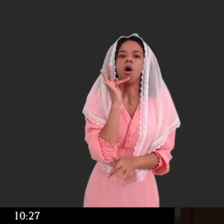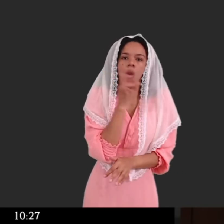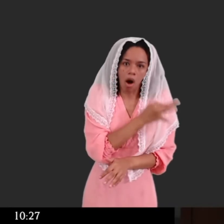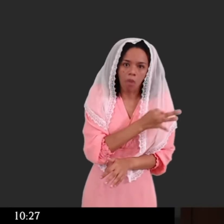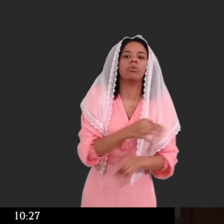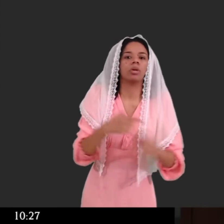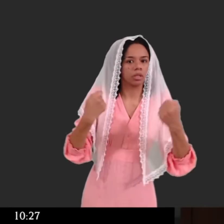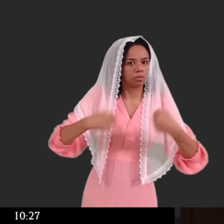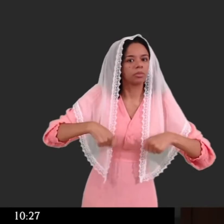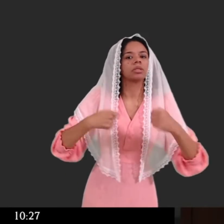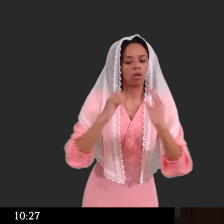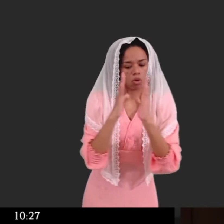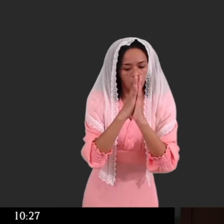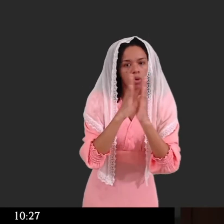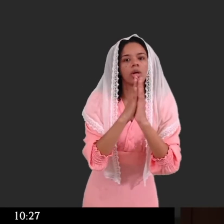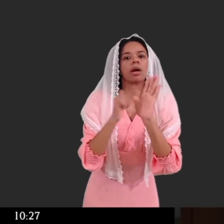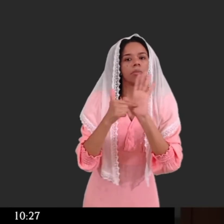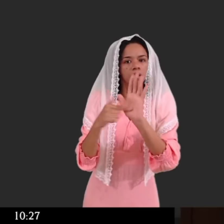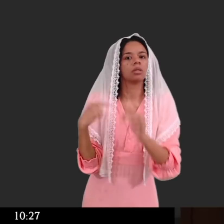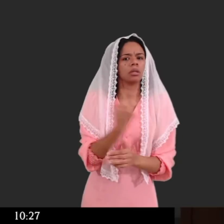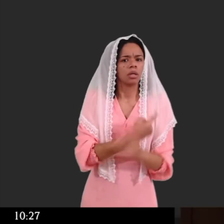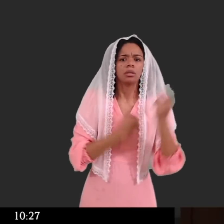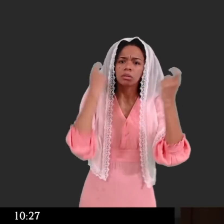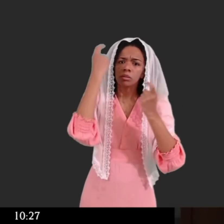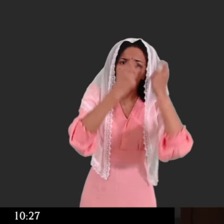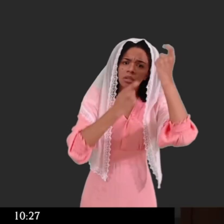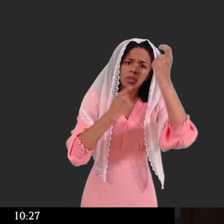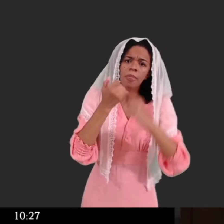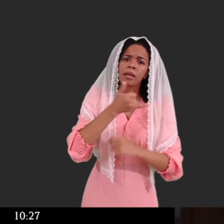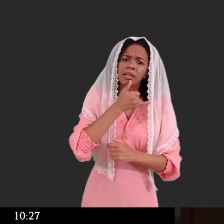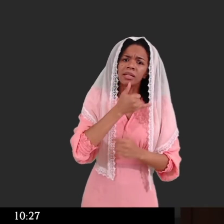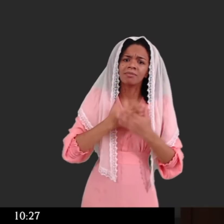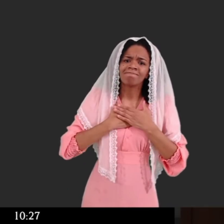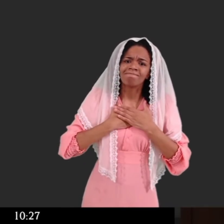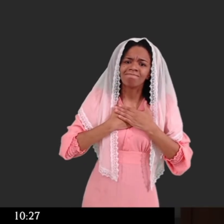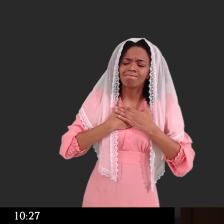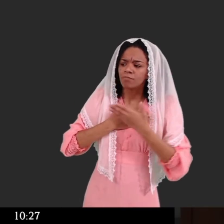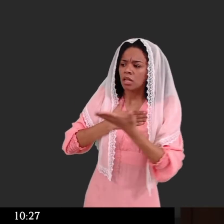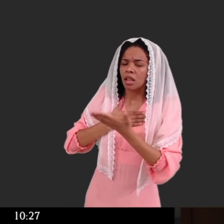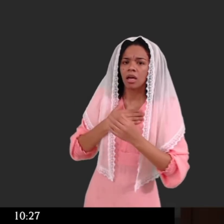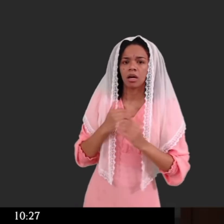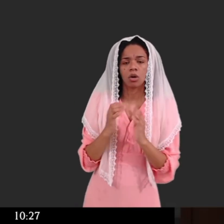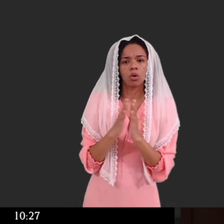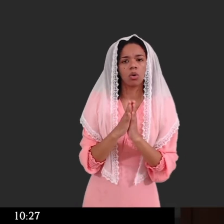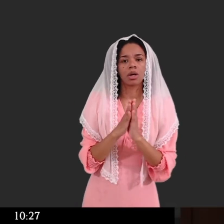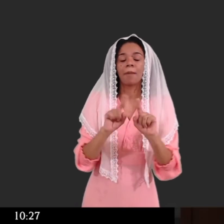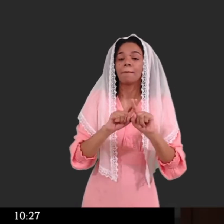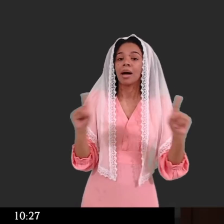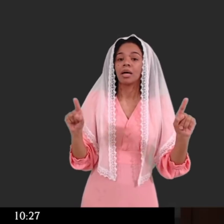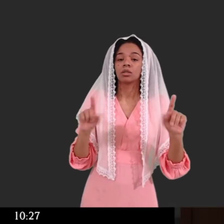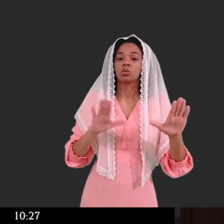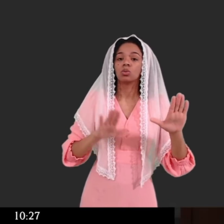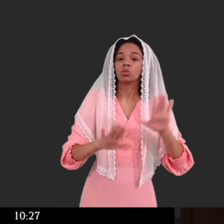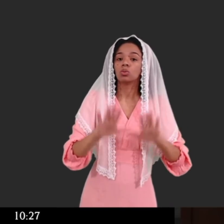devamos orar, que não nos aflige. Nosso dever cristão é sentir compaixão, orar, mas a